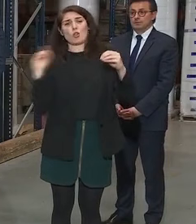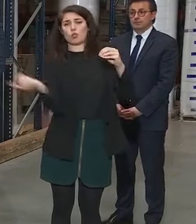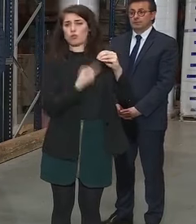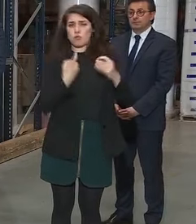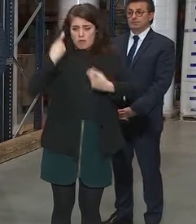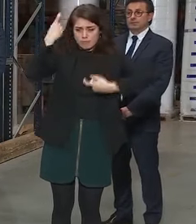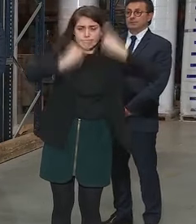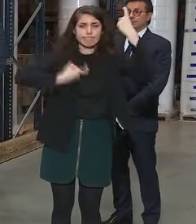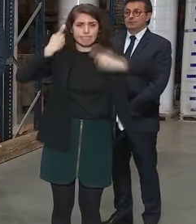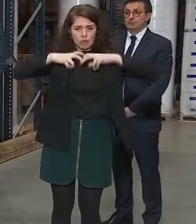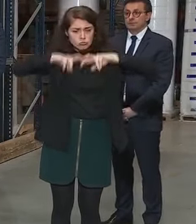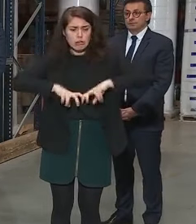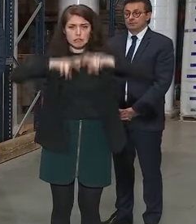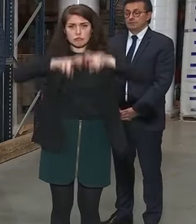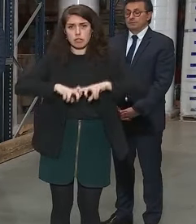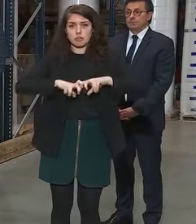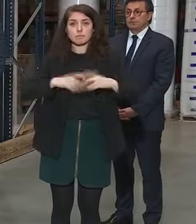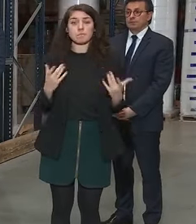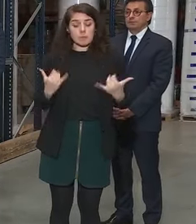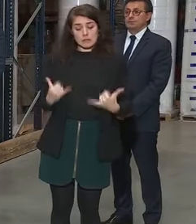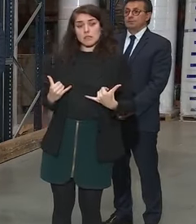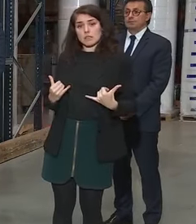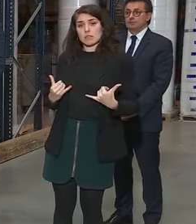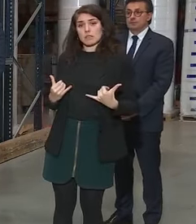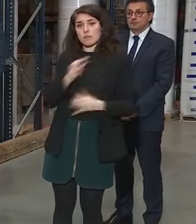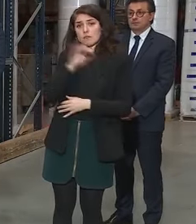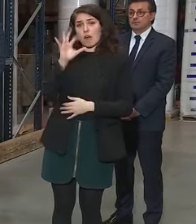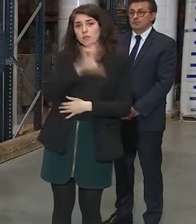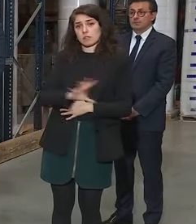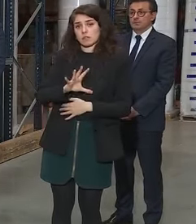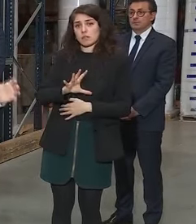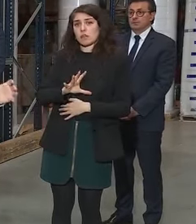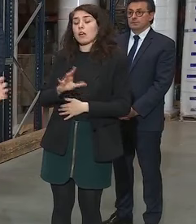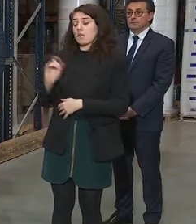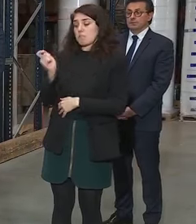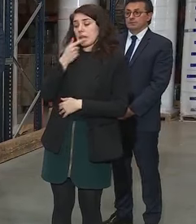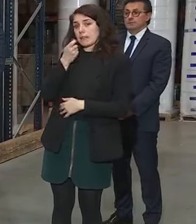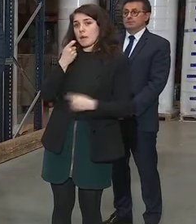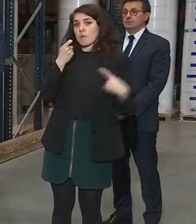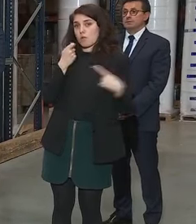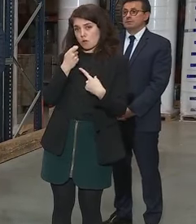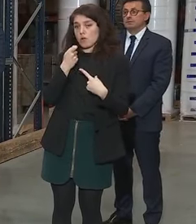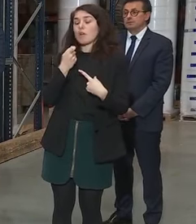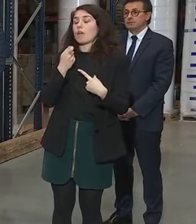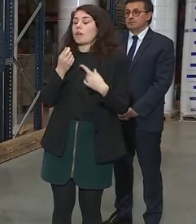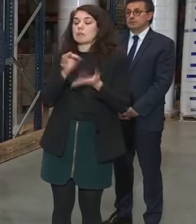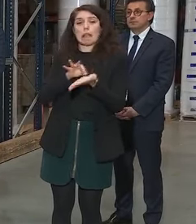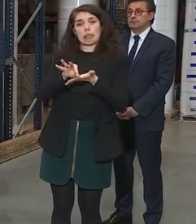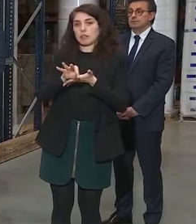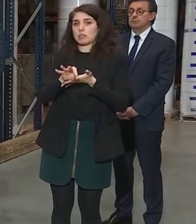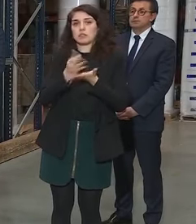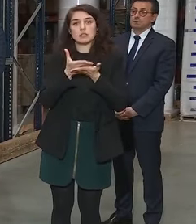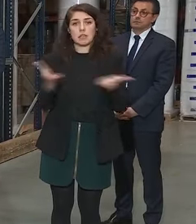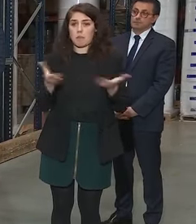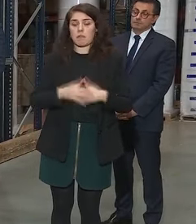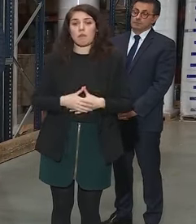ces médicaments, notre stratégie est simple. Nous sommes en train de passer massivement, et nous le faisons depuis plusieurs semaines, nous passons massivement